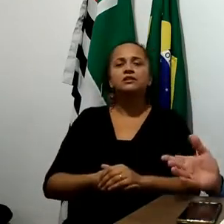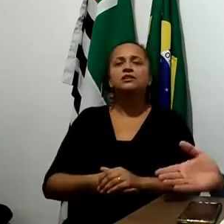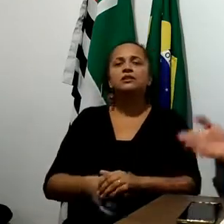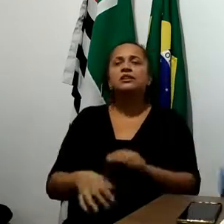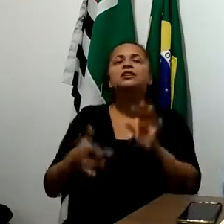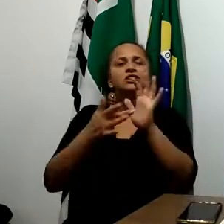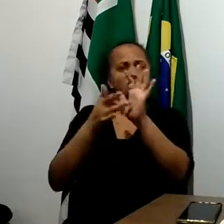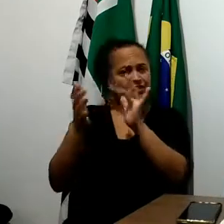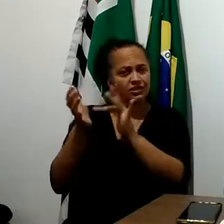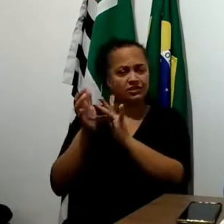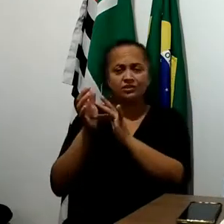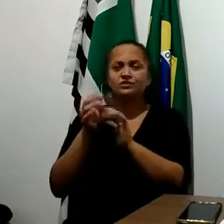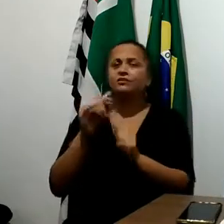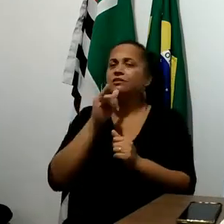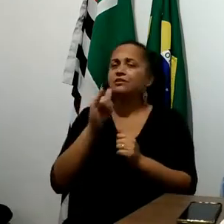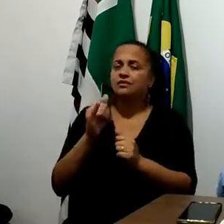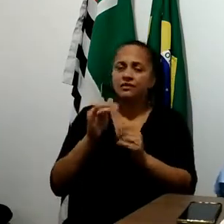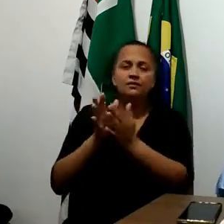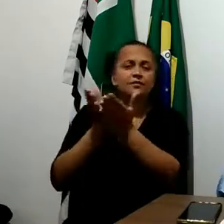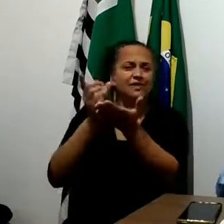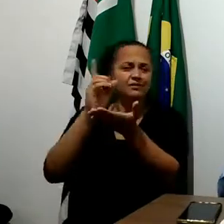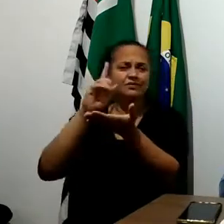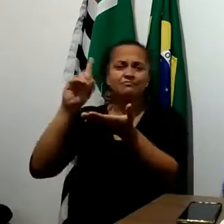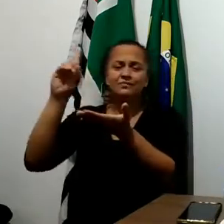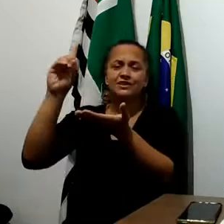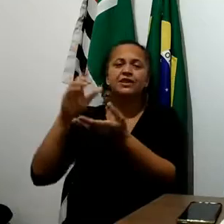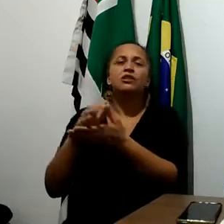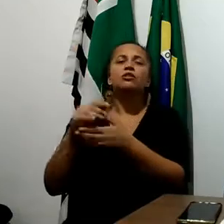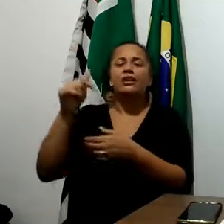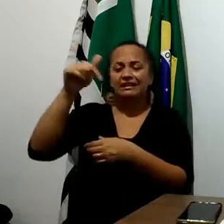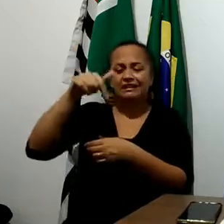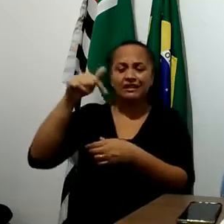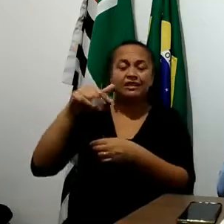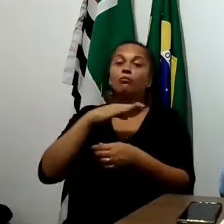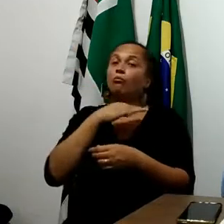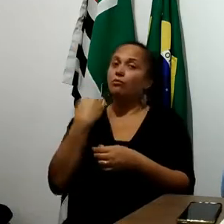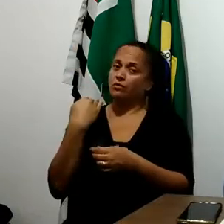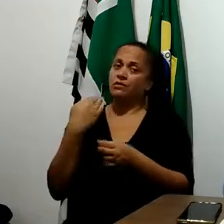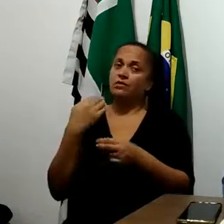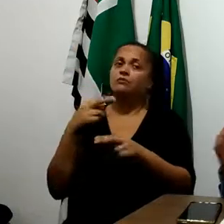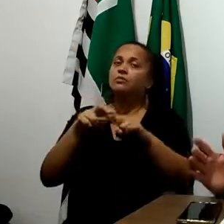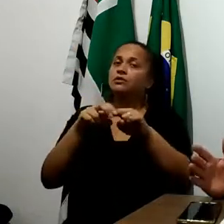de si mesmo e veio aqui embaixo, morreu uma morte e morte de cruz. Então,